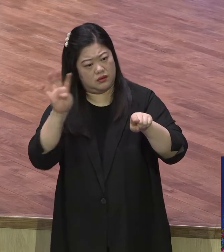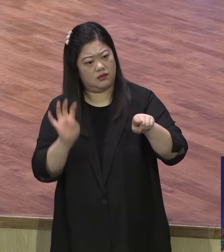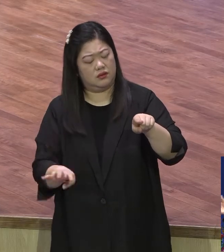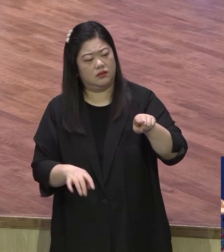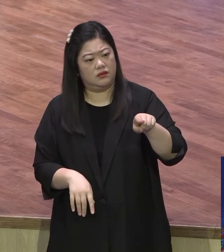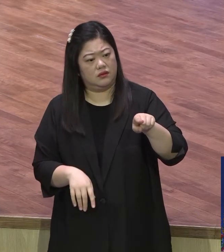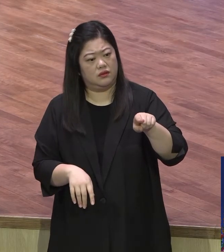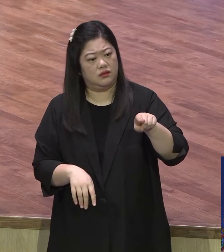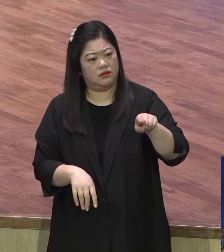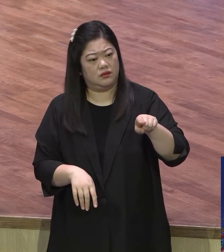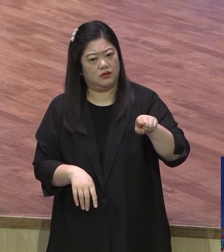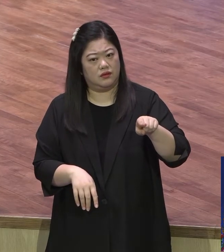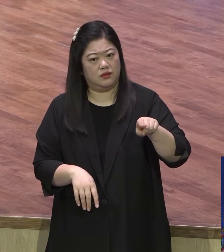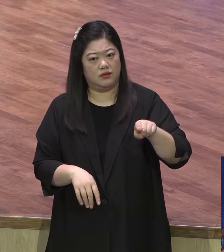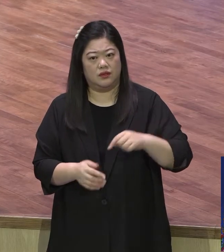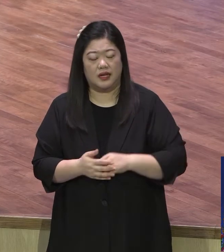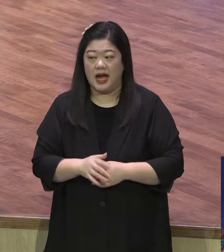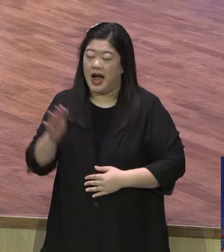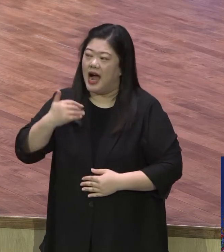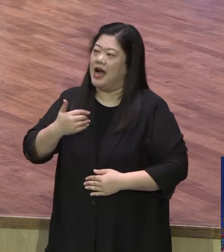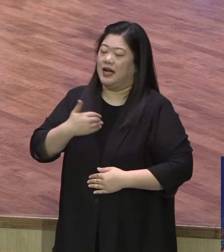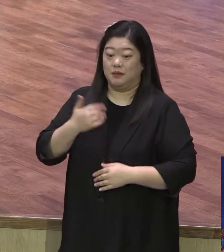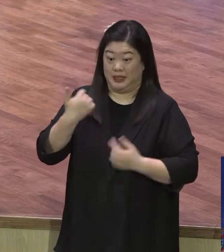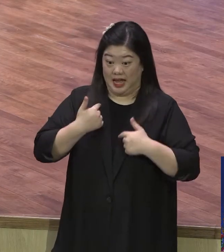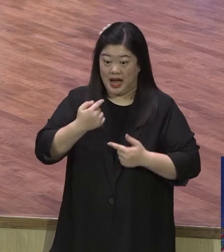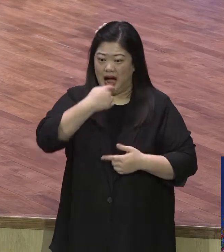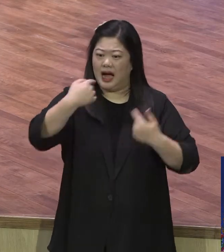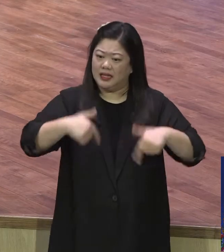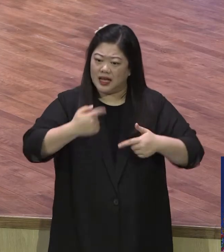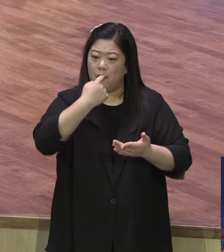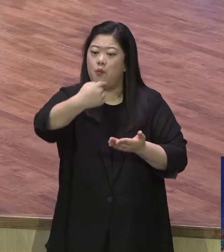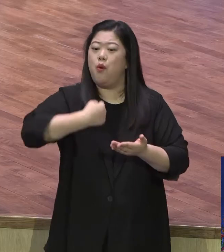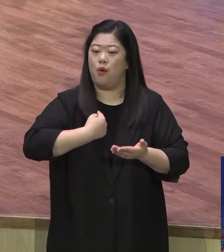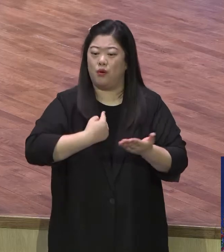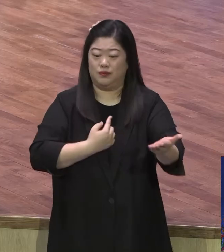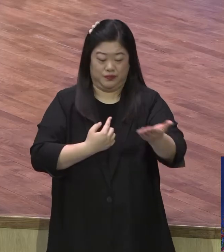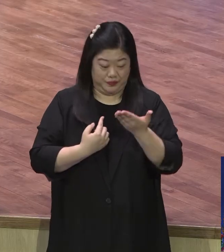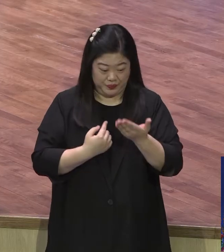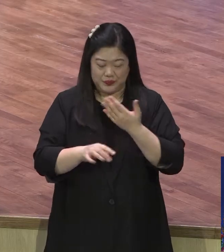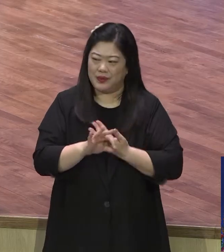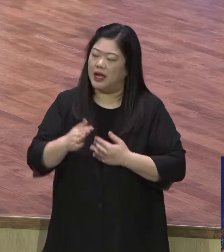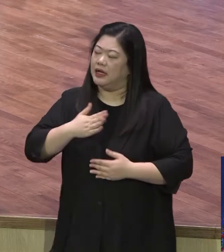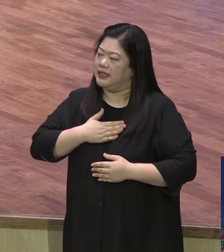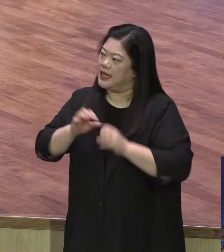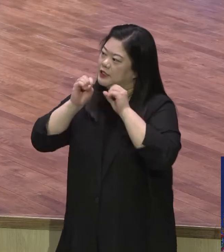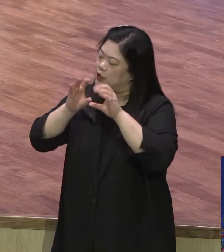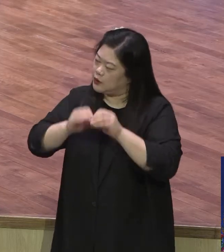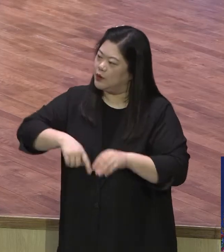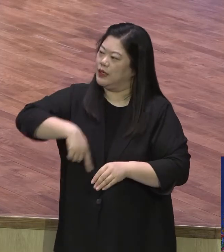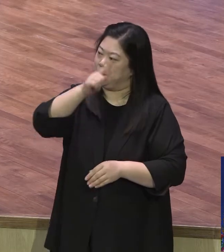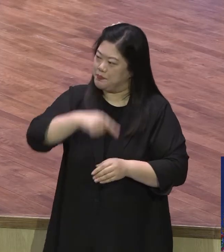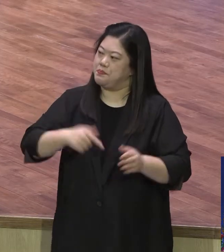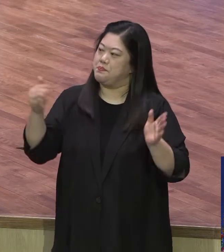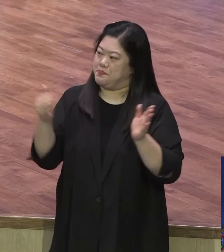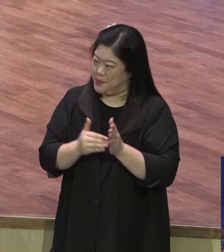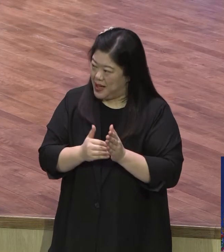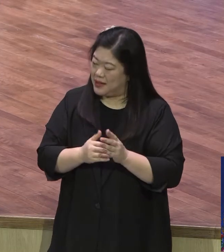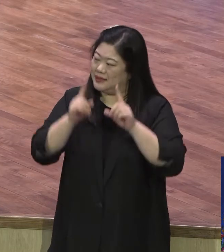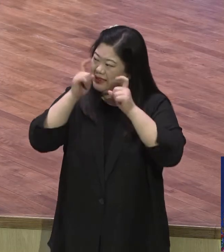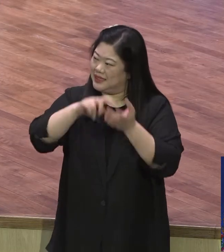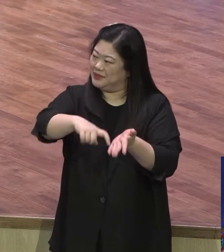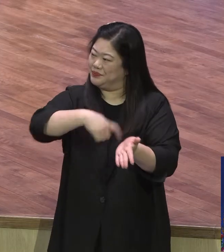돌아다니면서 사진 찍고 보내주고 어디가서 가족 유행이지 어느 성교가 아닙니다 아무